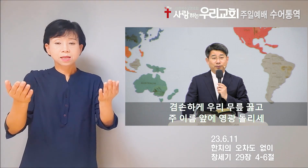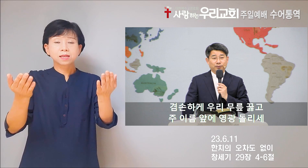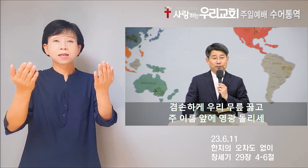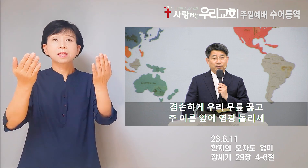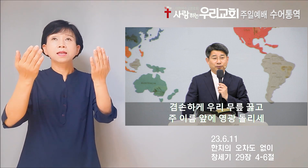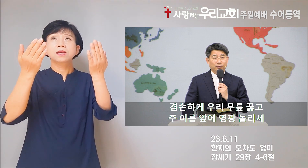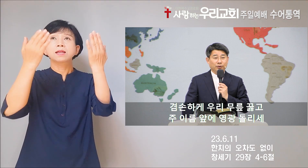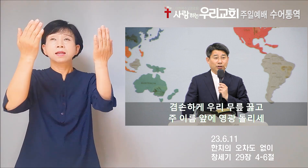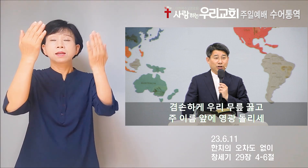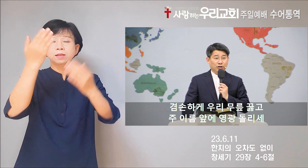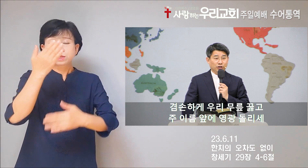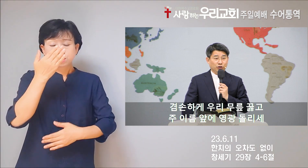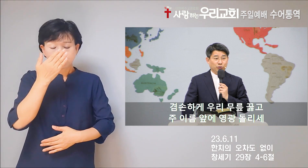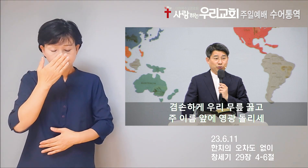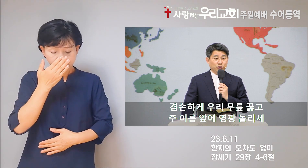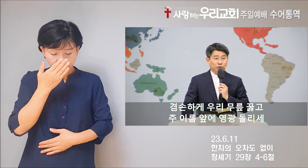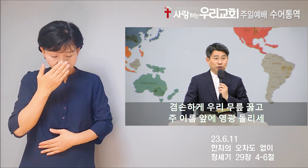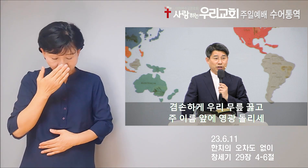찬양해.